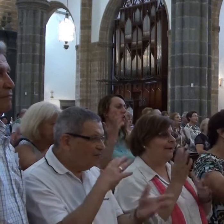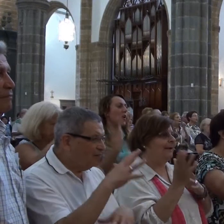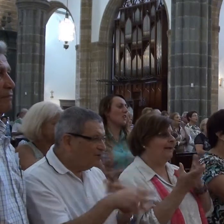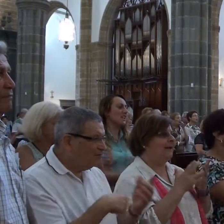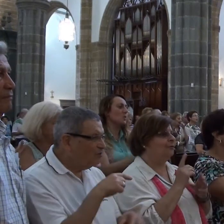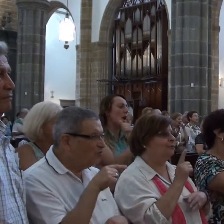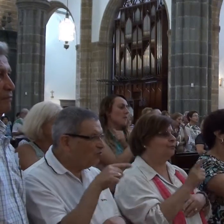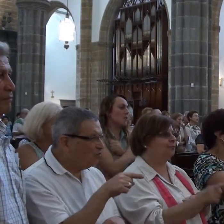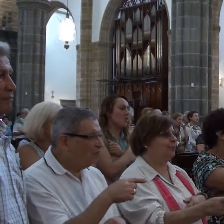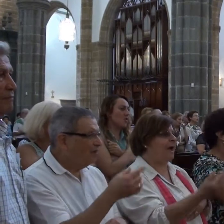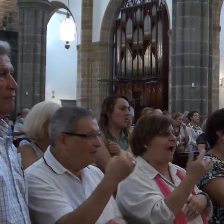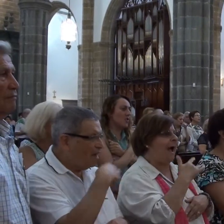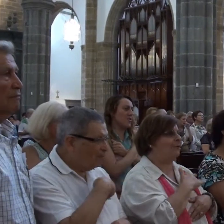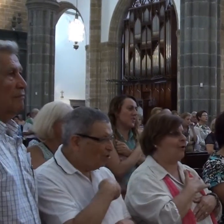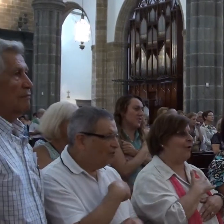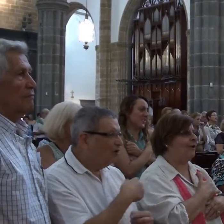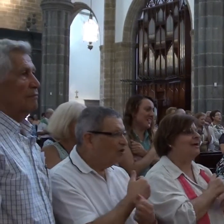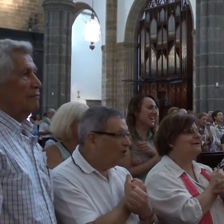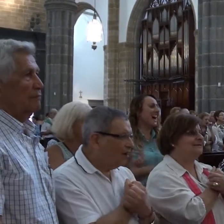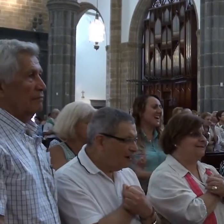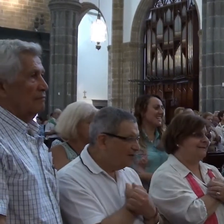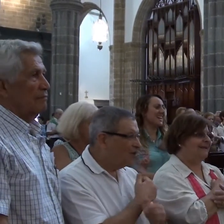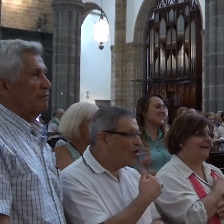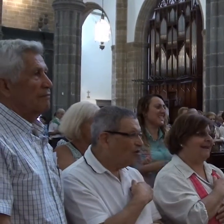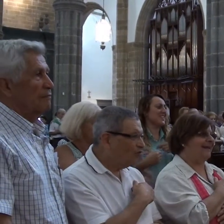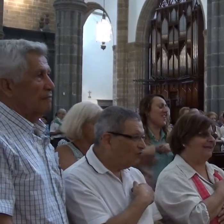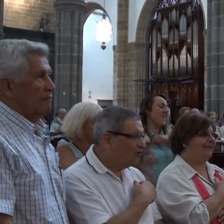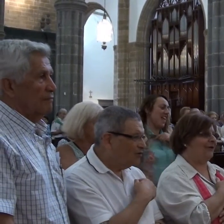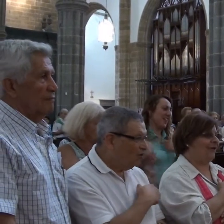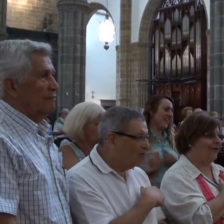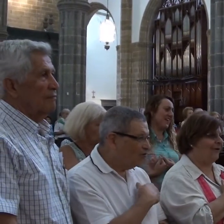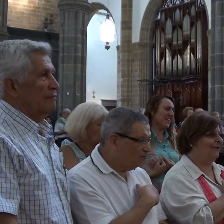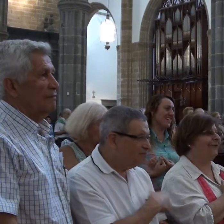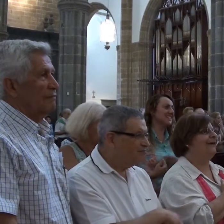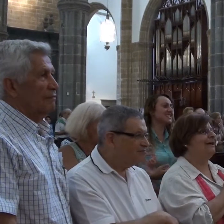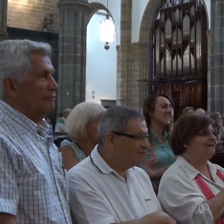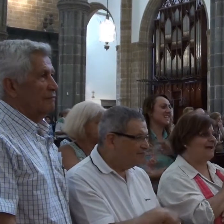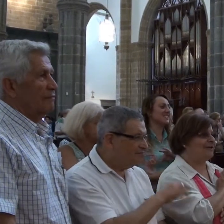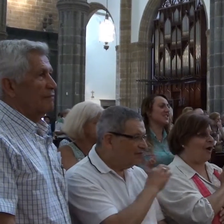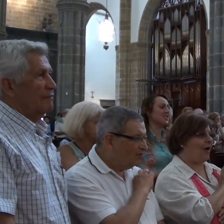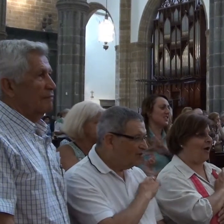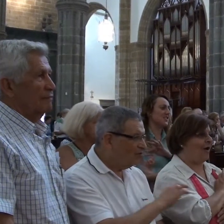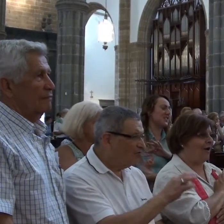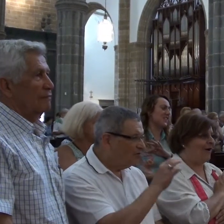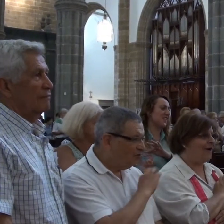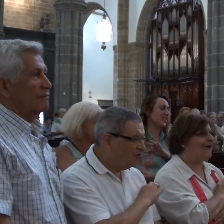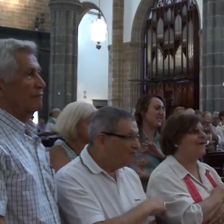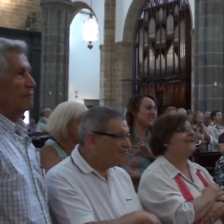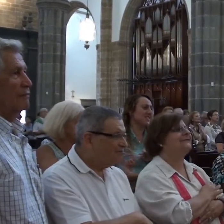el fuego de tu amor en mi corazón